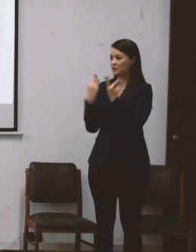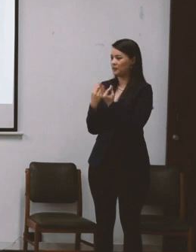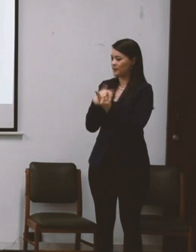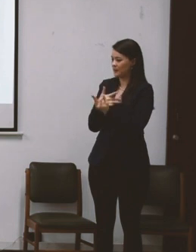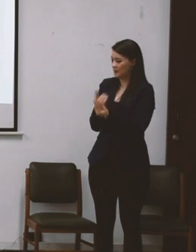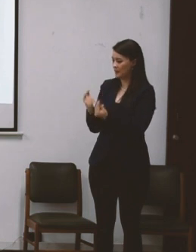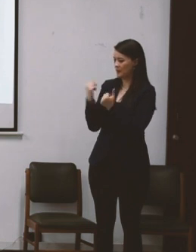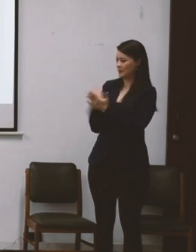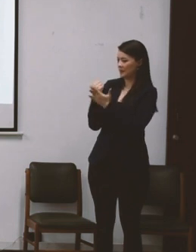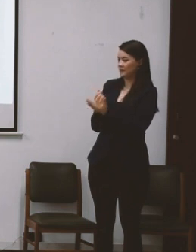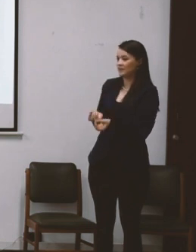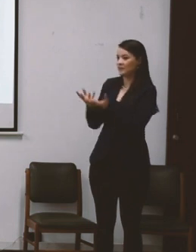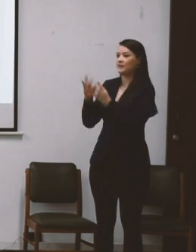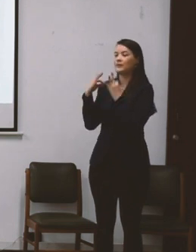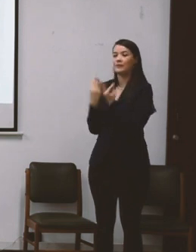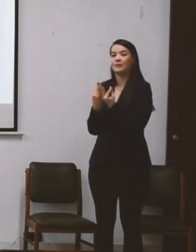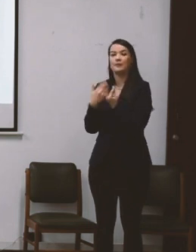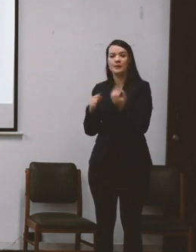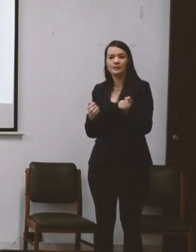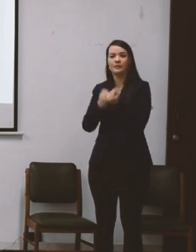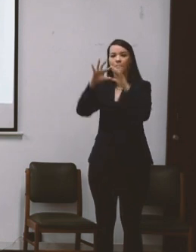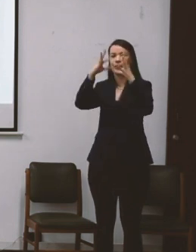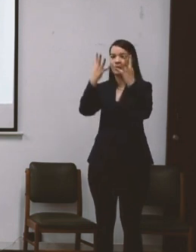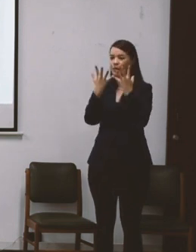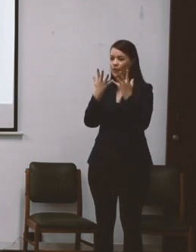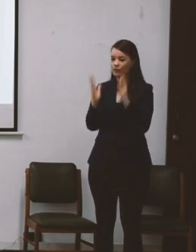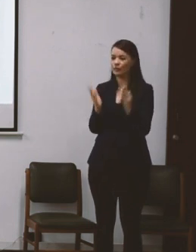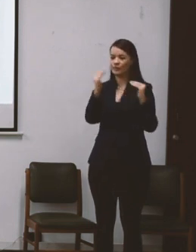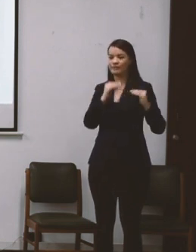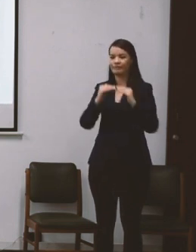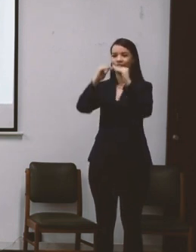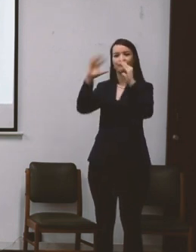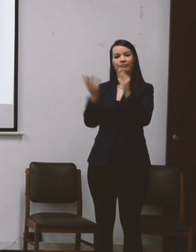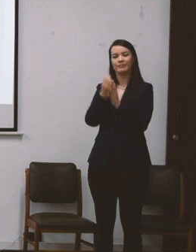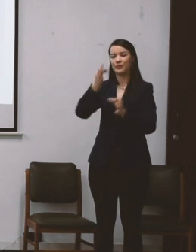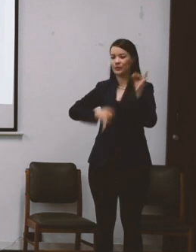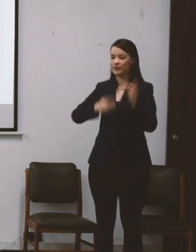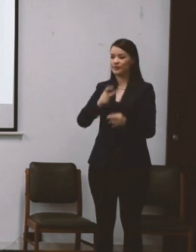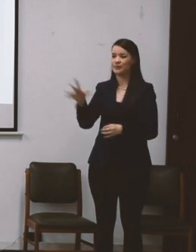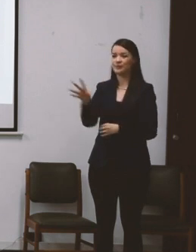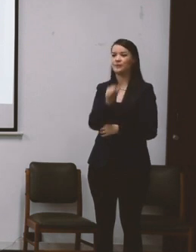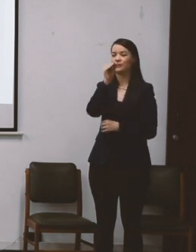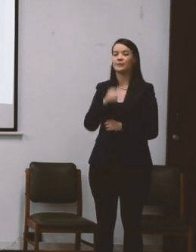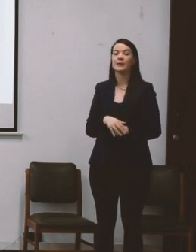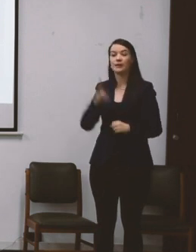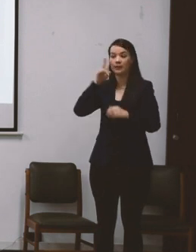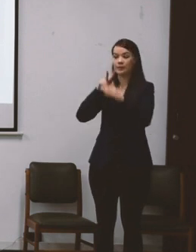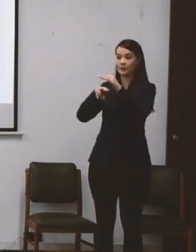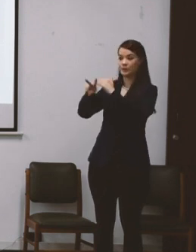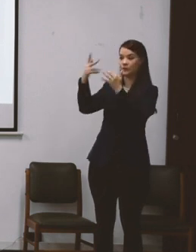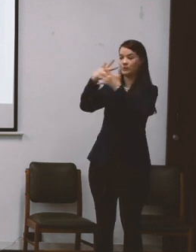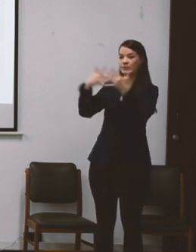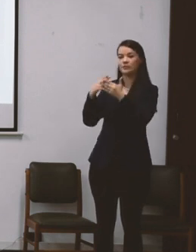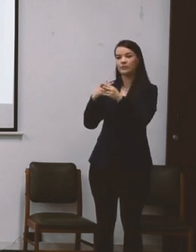y la sociedad, colaborando en alcanzar un mundo más equitativo, incluyente y justo para todos. En su visión dice: